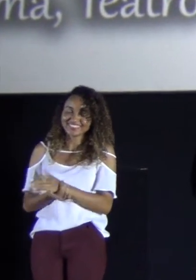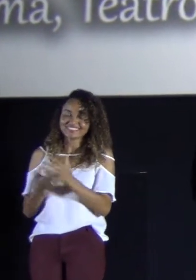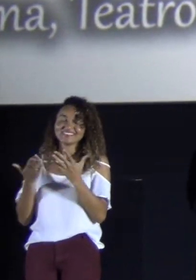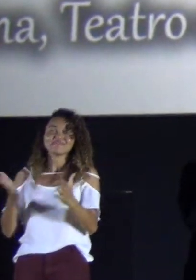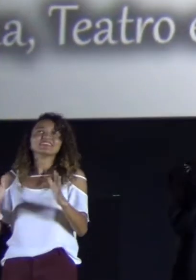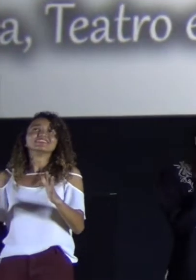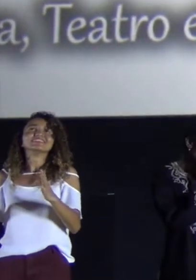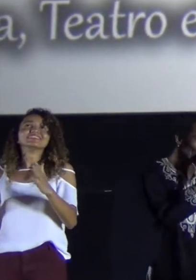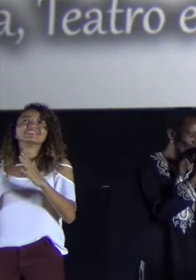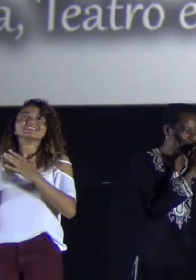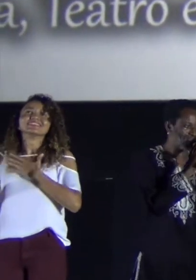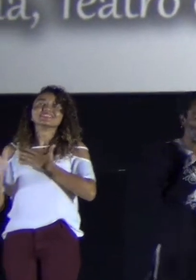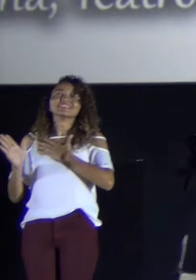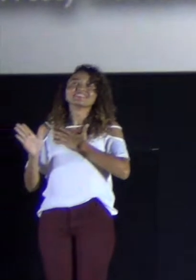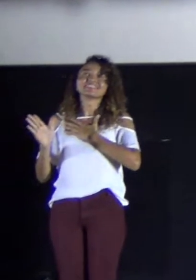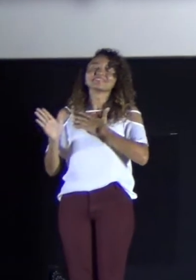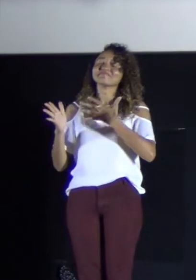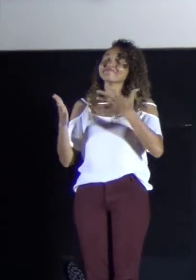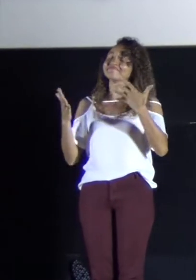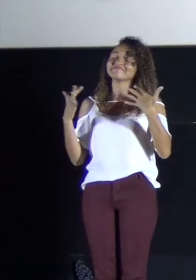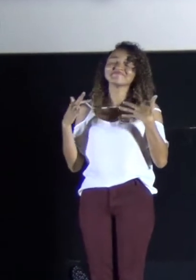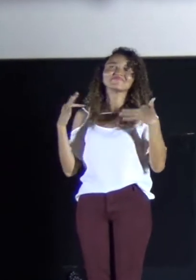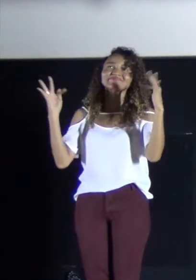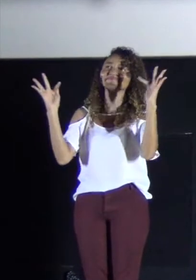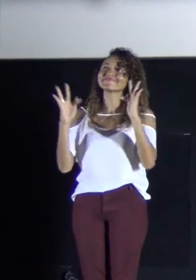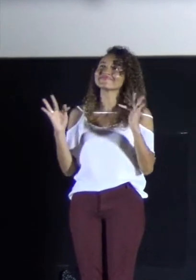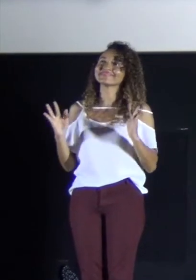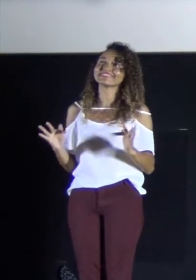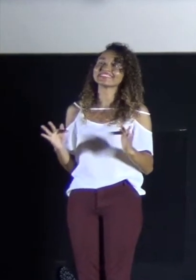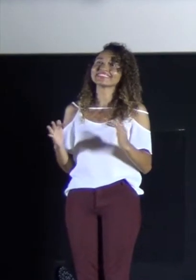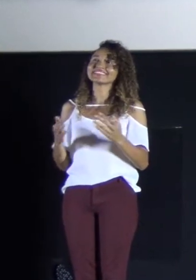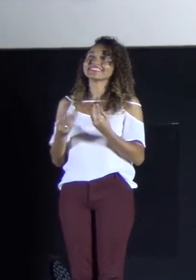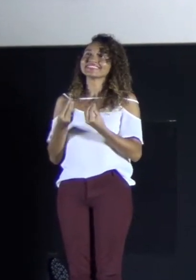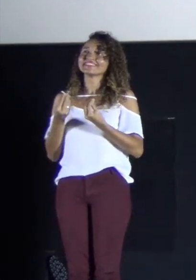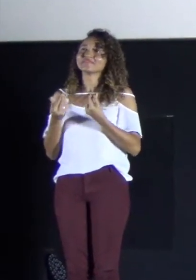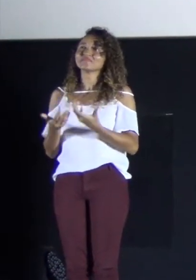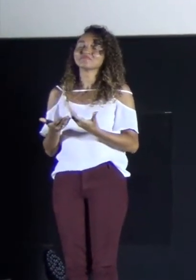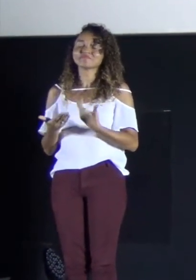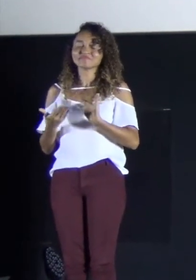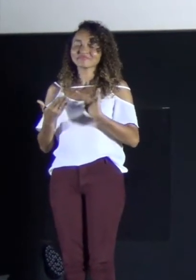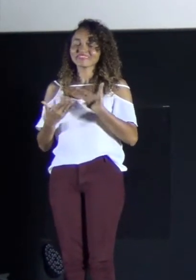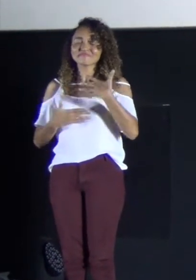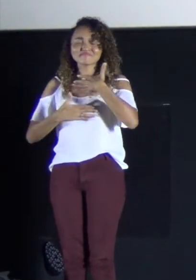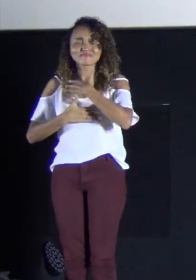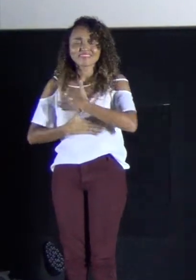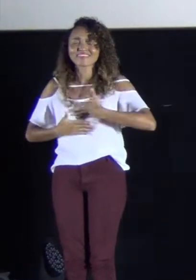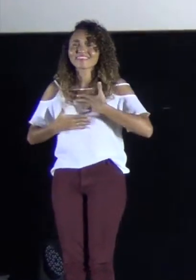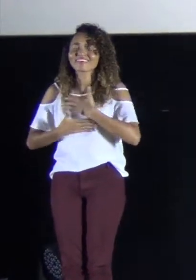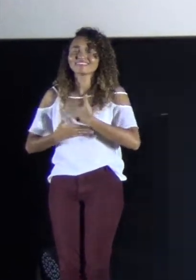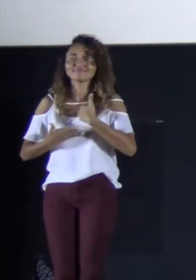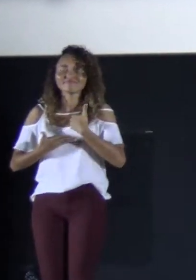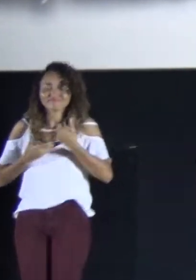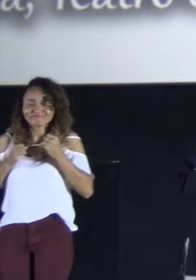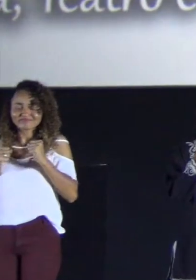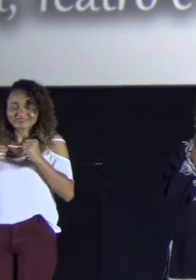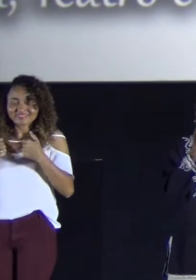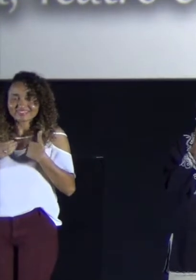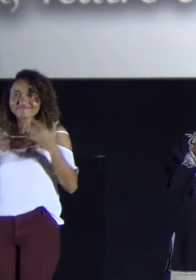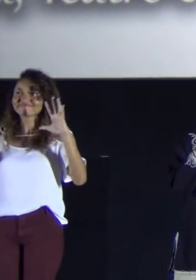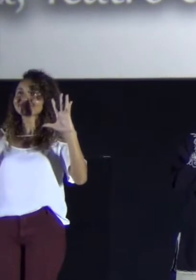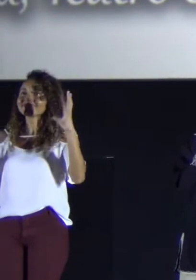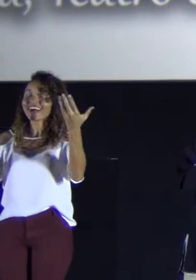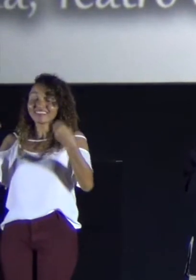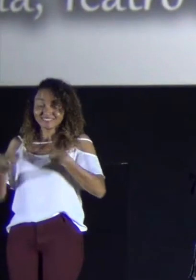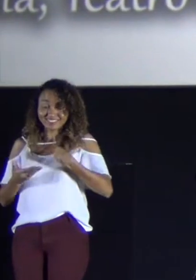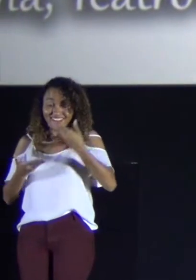Mas que felicidade, que honra fazer parte desse lindo